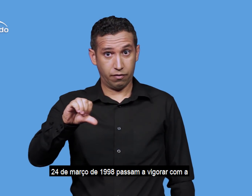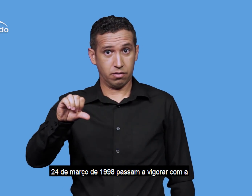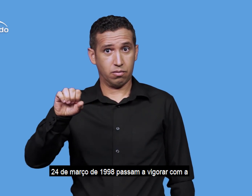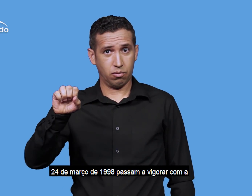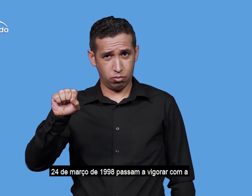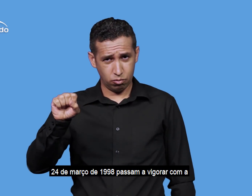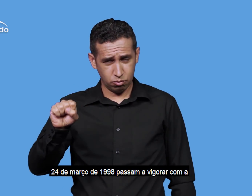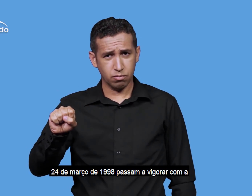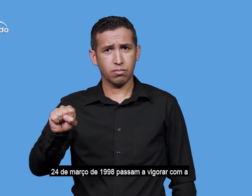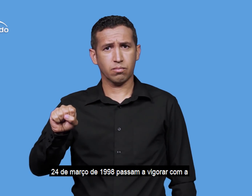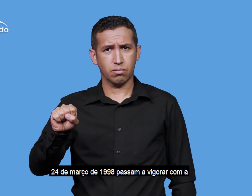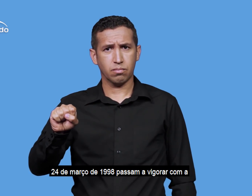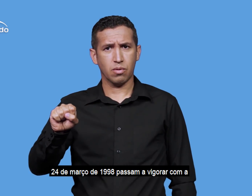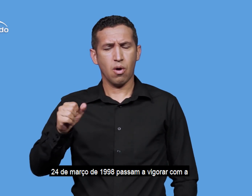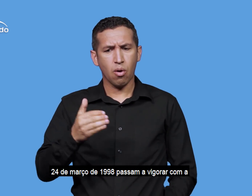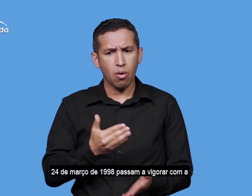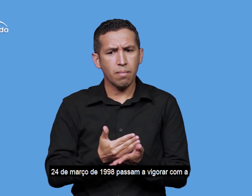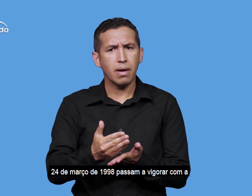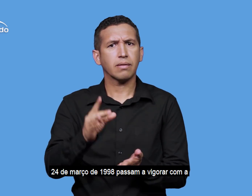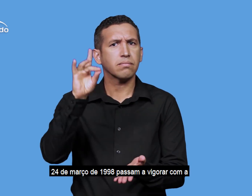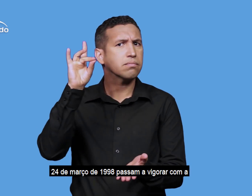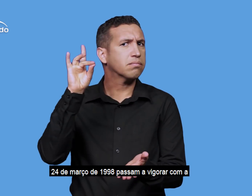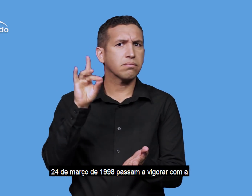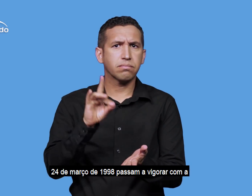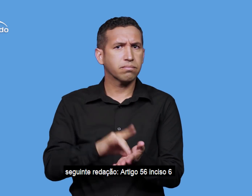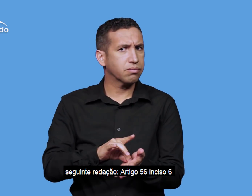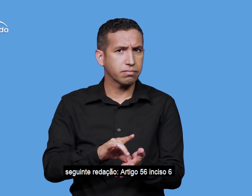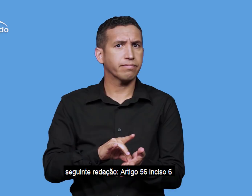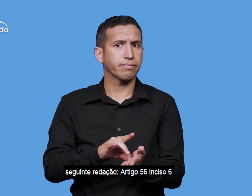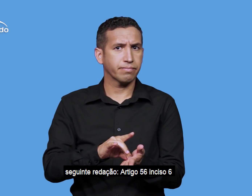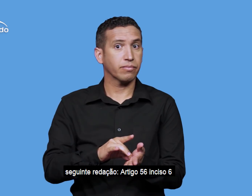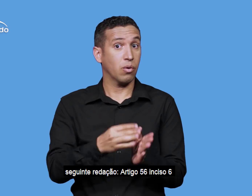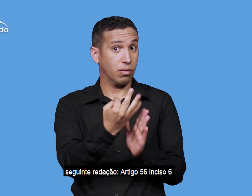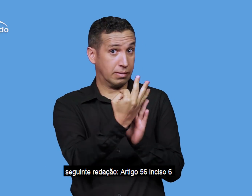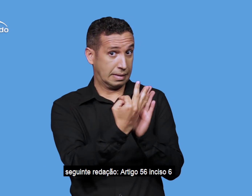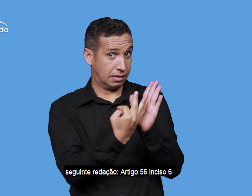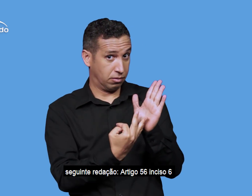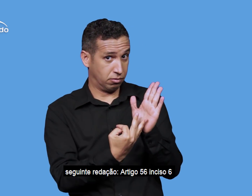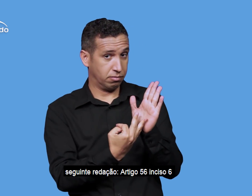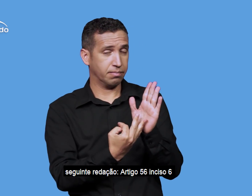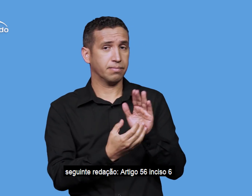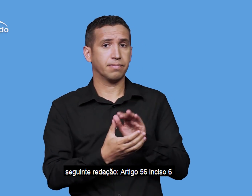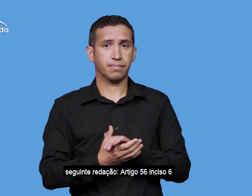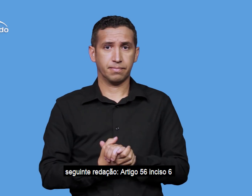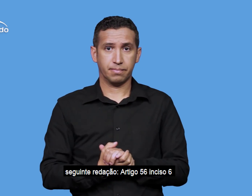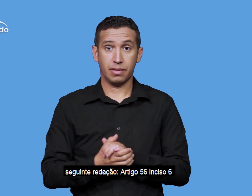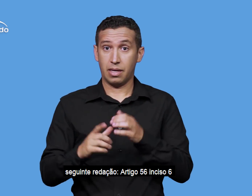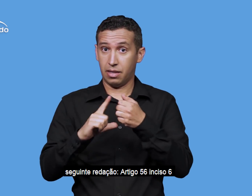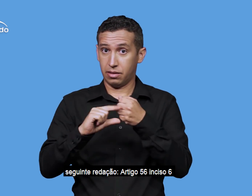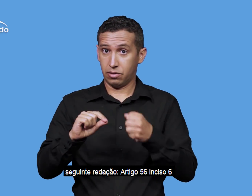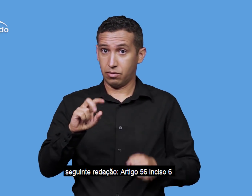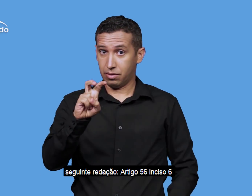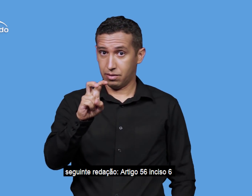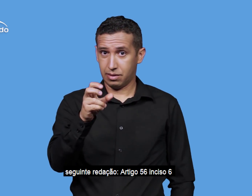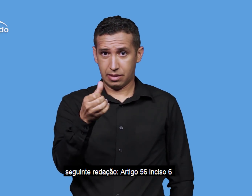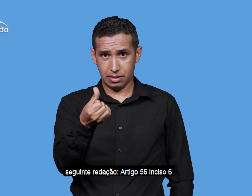1998 passam a vigorar com a seguinte redação artigo 56 inciso